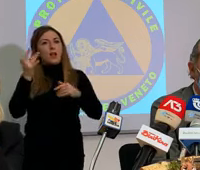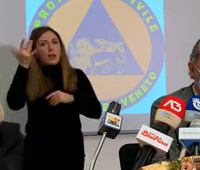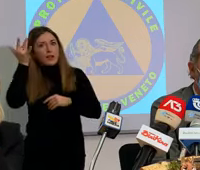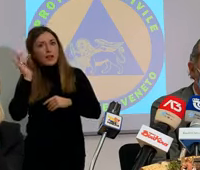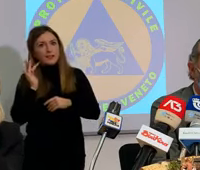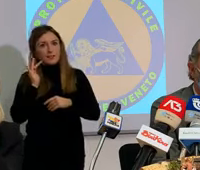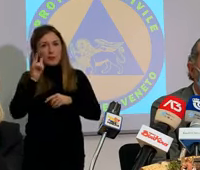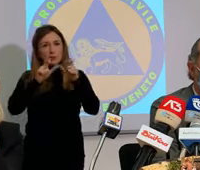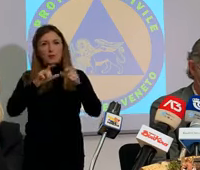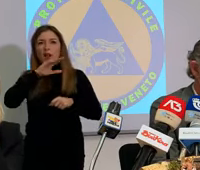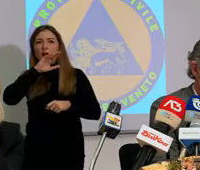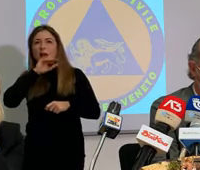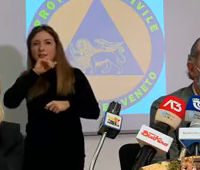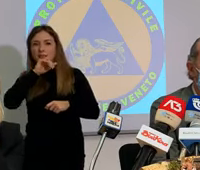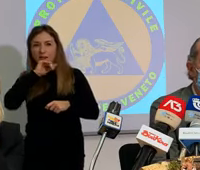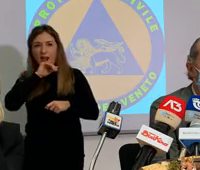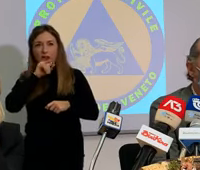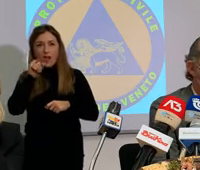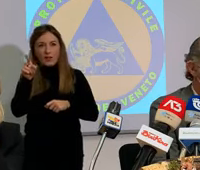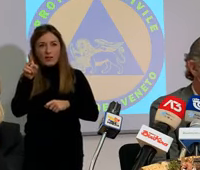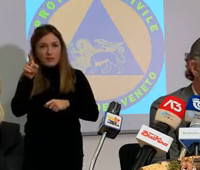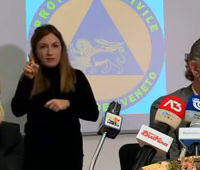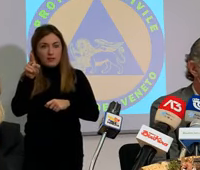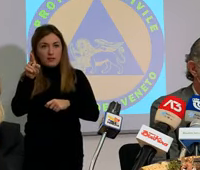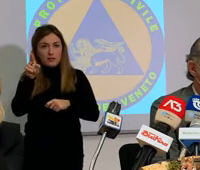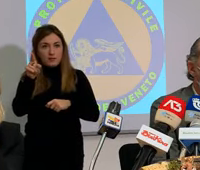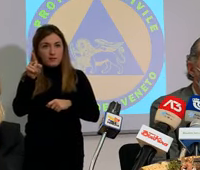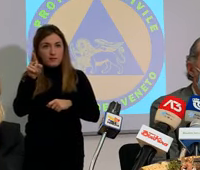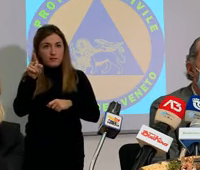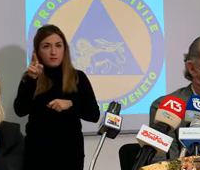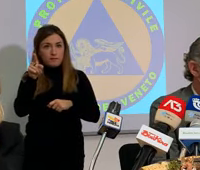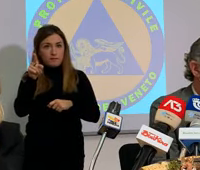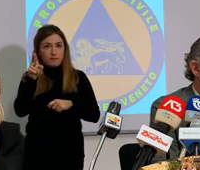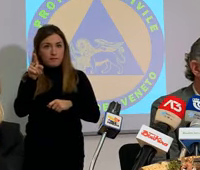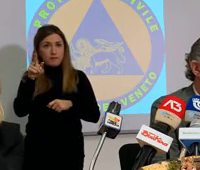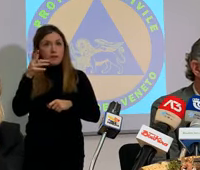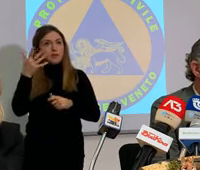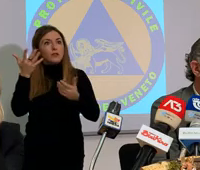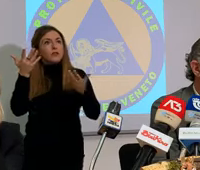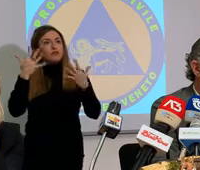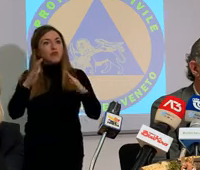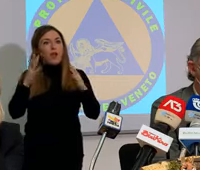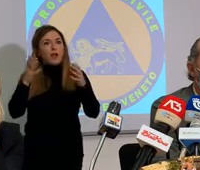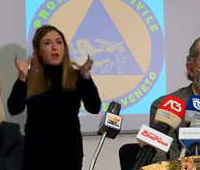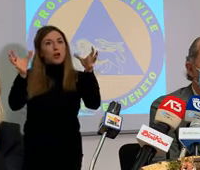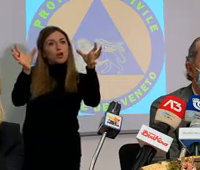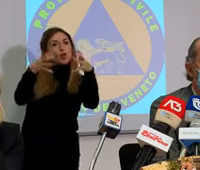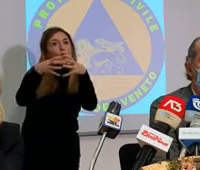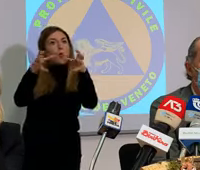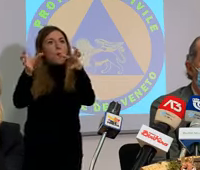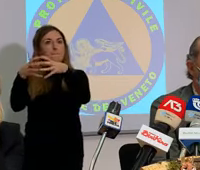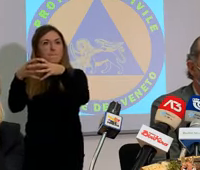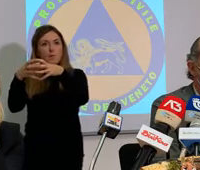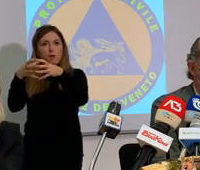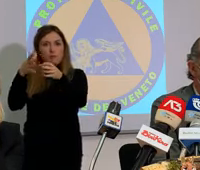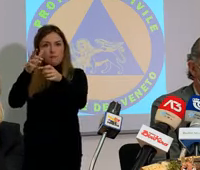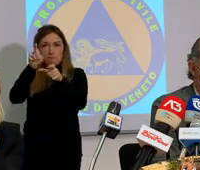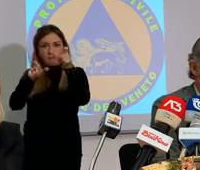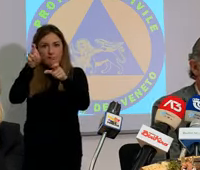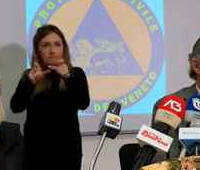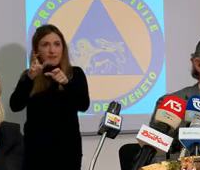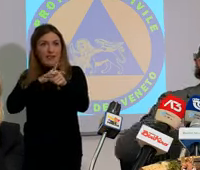importante in in diciamo in gruppi diciamo organizzati che sono quelli dei dei ricoveri ovviamente espone anche di più